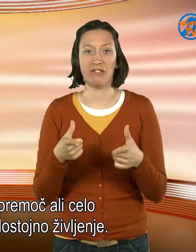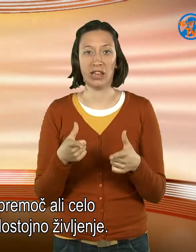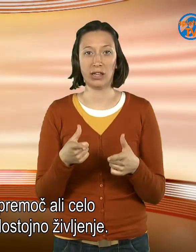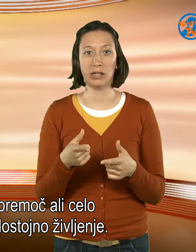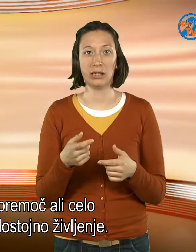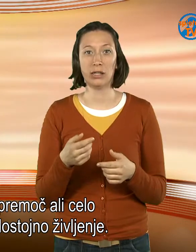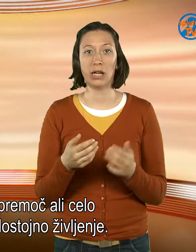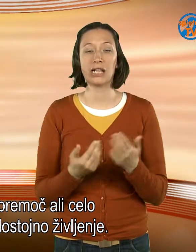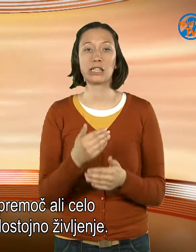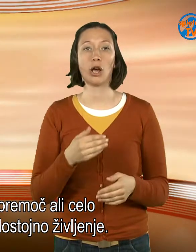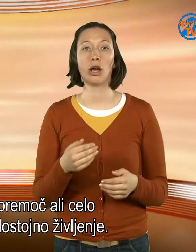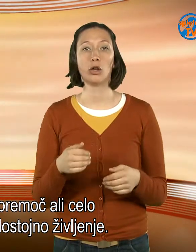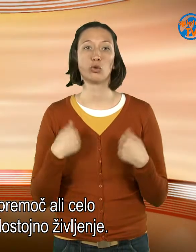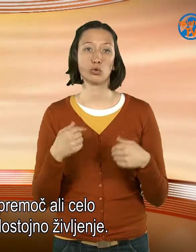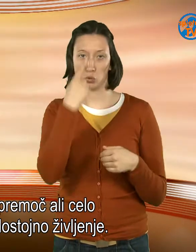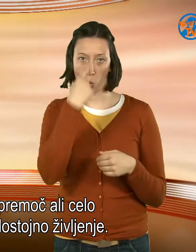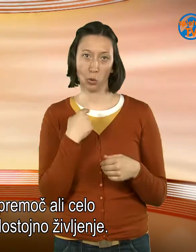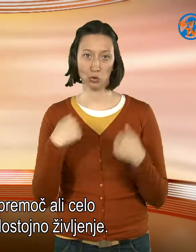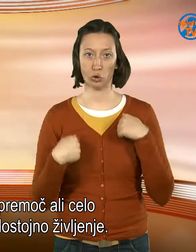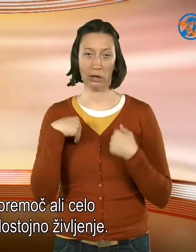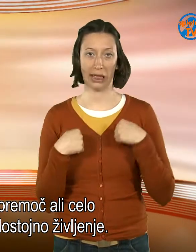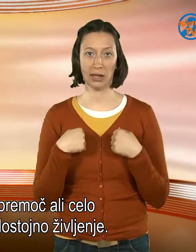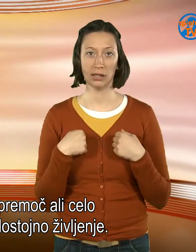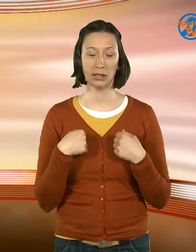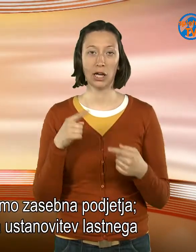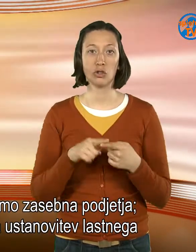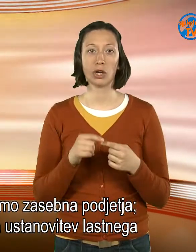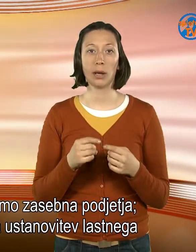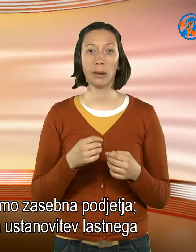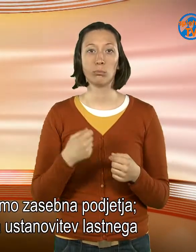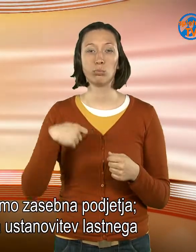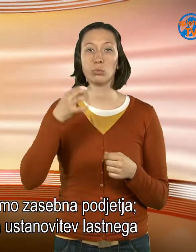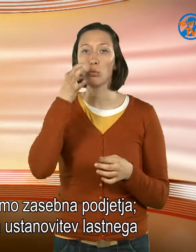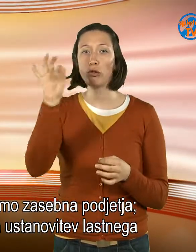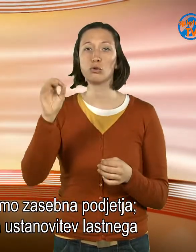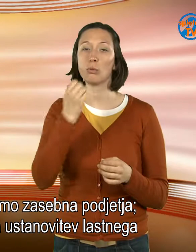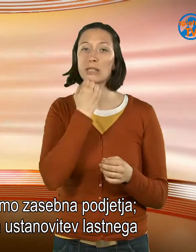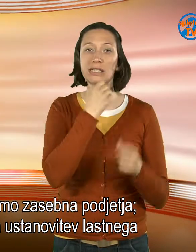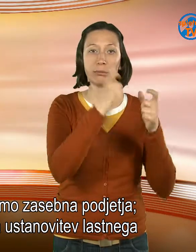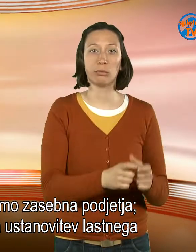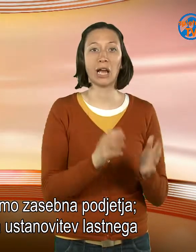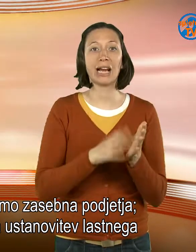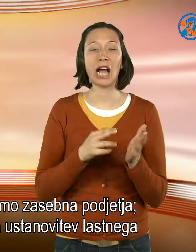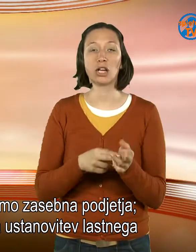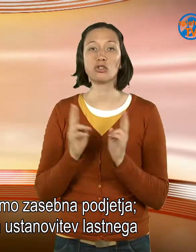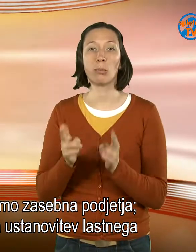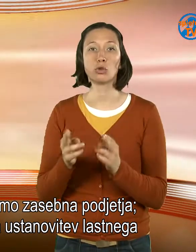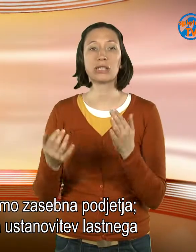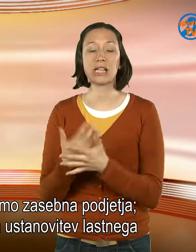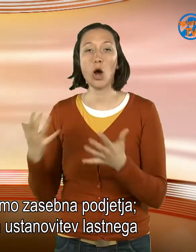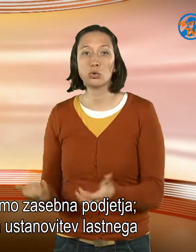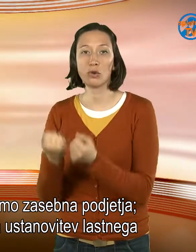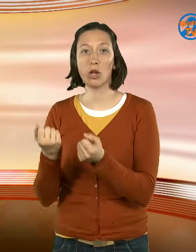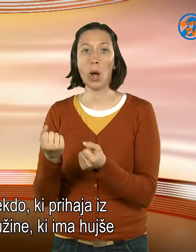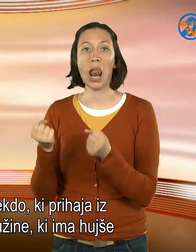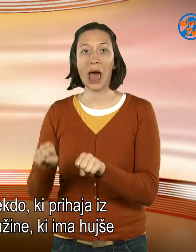preživetje, za dostojno življenje. Vkolikor poveličujemo zasebna podjetja, kakšne možnosti za